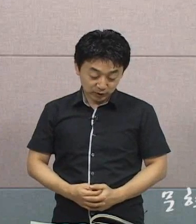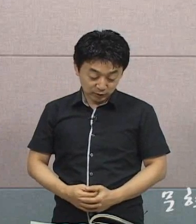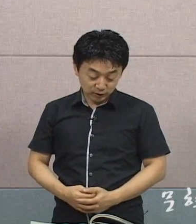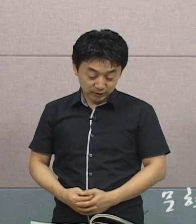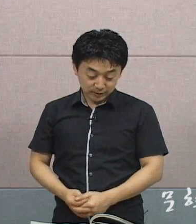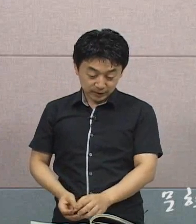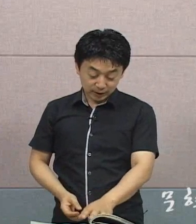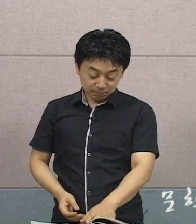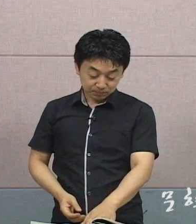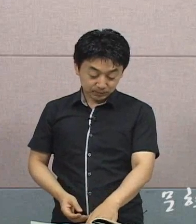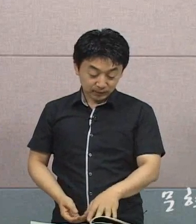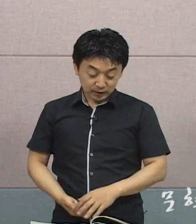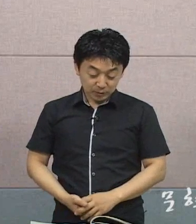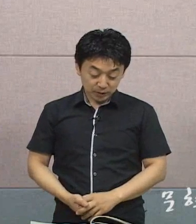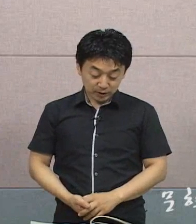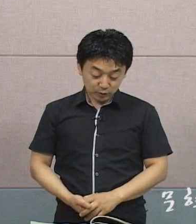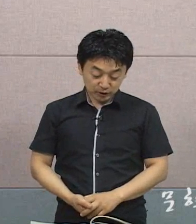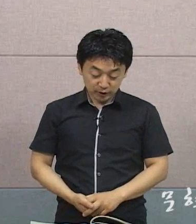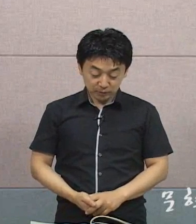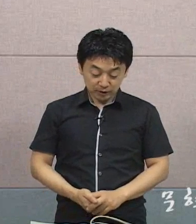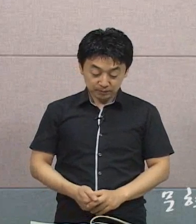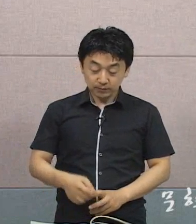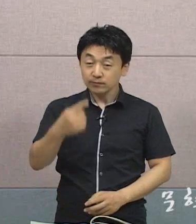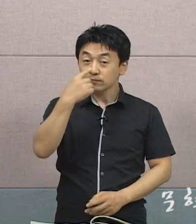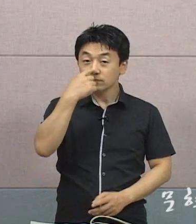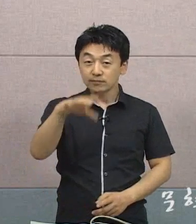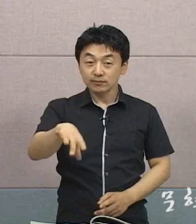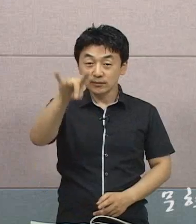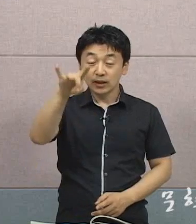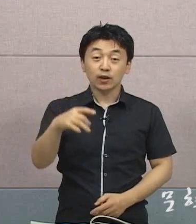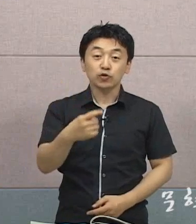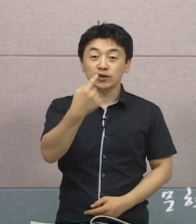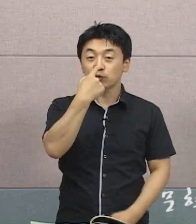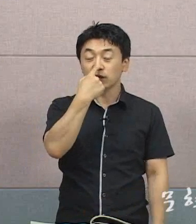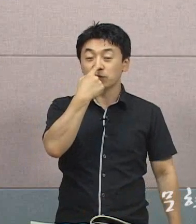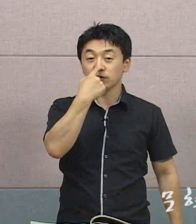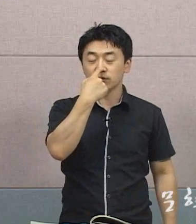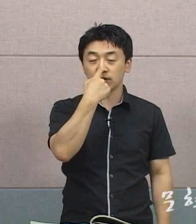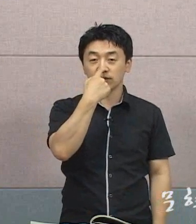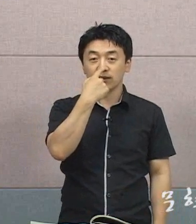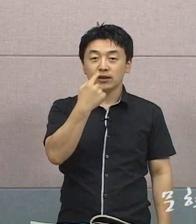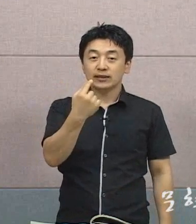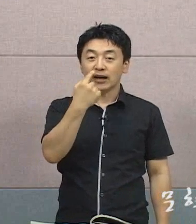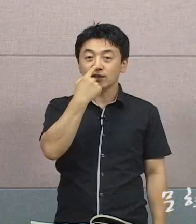하시고요. 네. 30페이지 두 번째 단어입니다. 예, 수화에서 이렇게 하면요. 예, 나라는